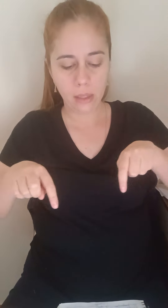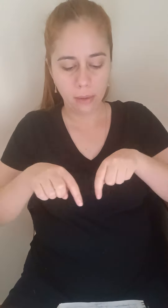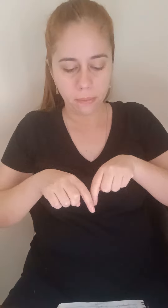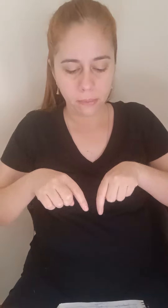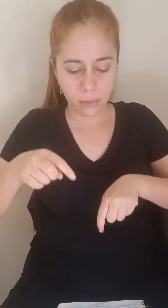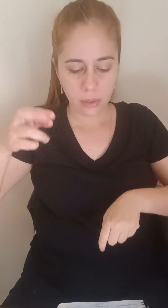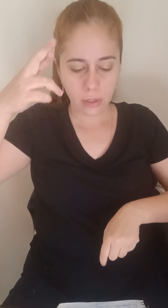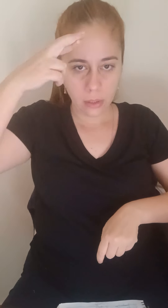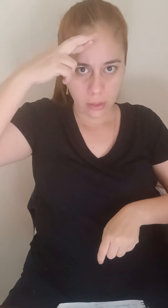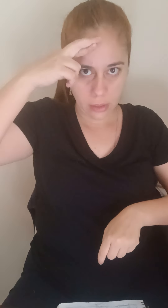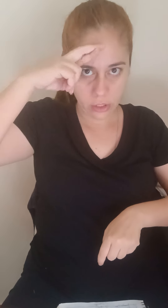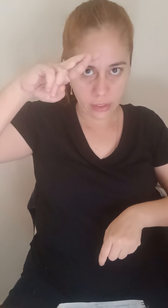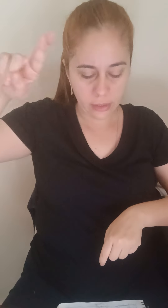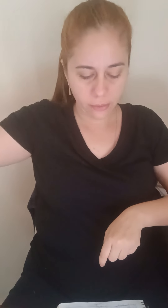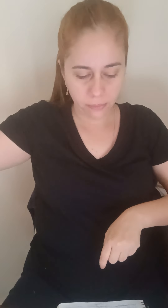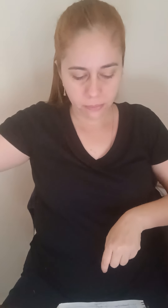Sala da direção.